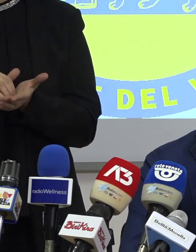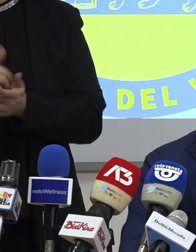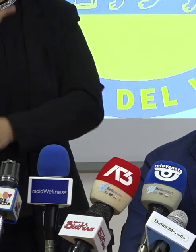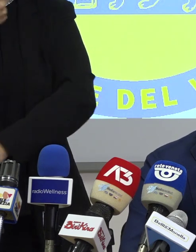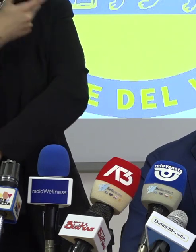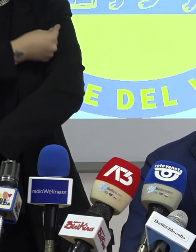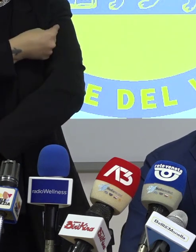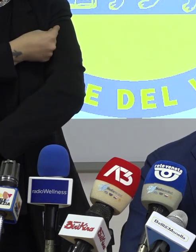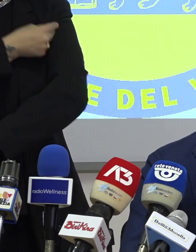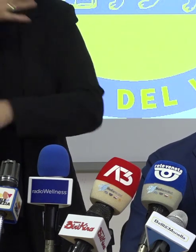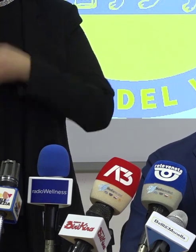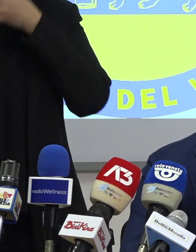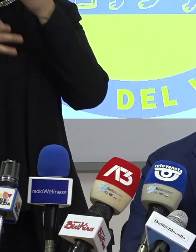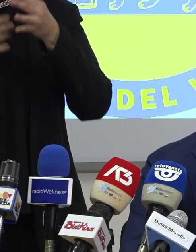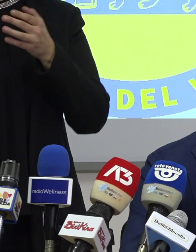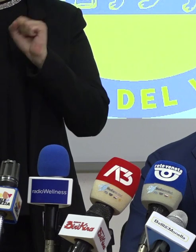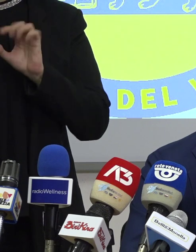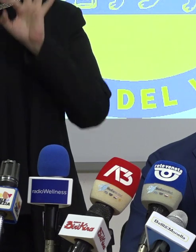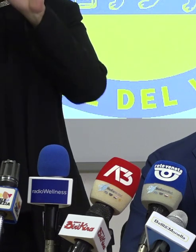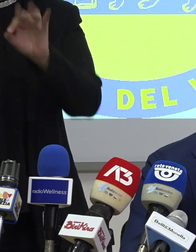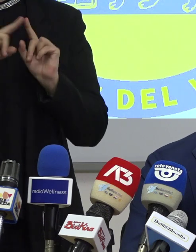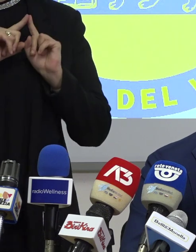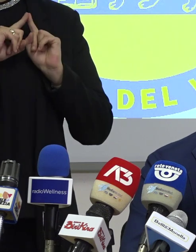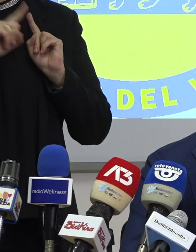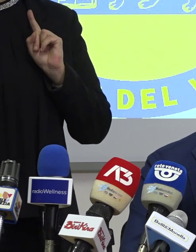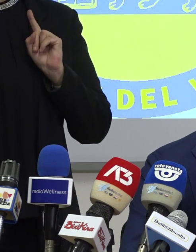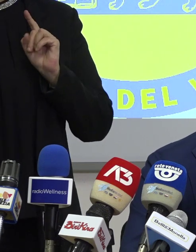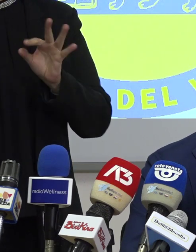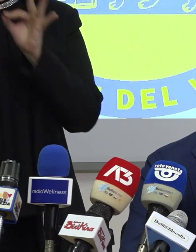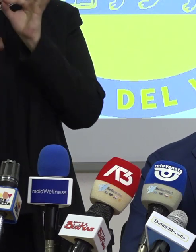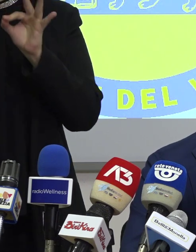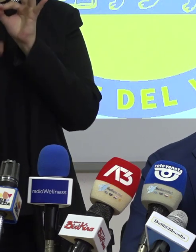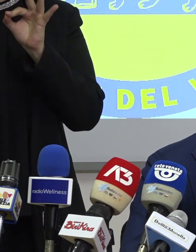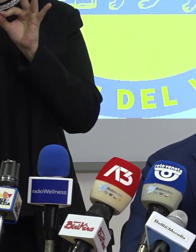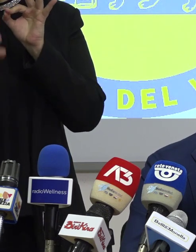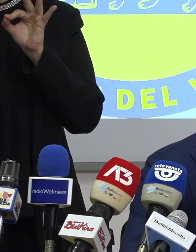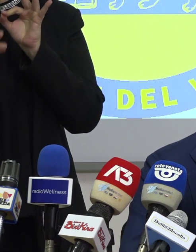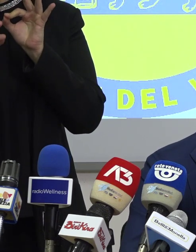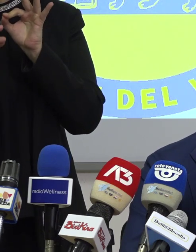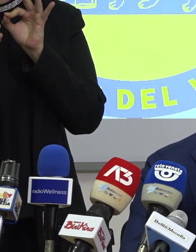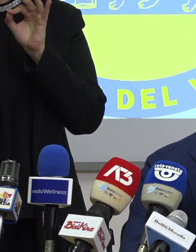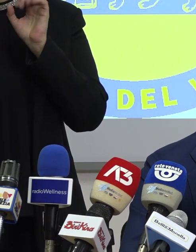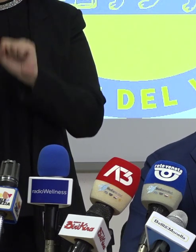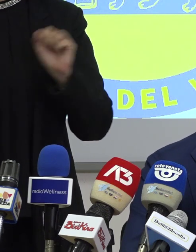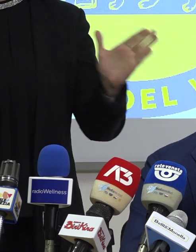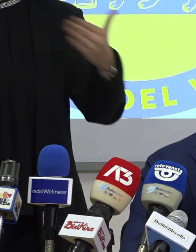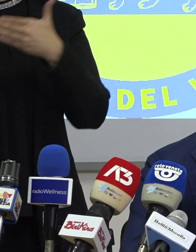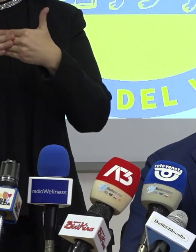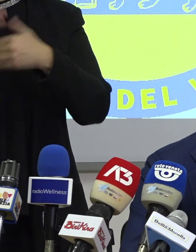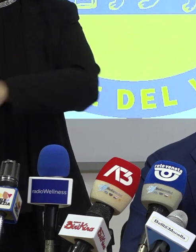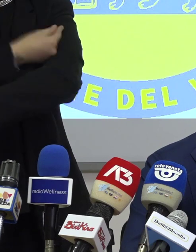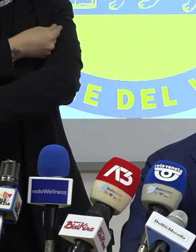il programma è di fare l'ultimo trimestre dell'anno per chiudere tutte le vaccinazioni. Cioè un recupero di 6 mesi sulla tabella di marcia per